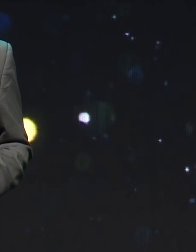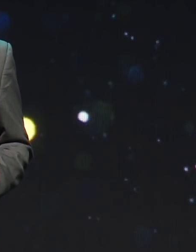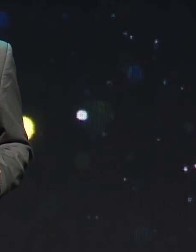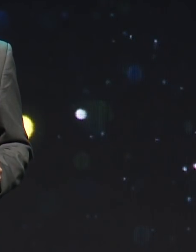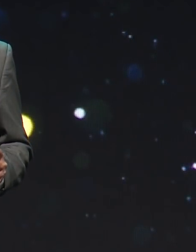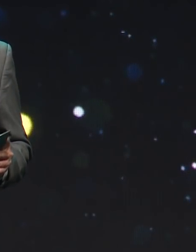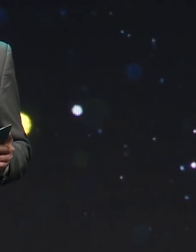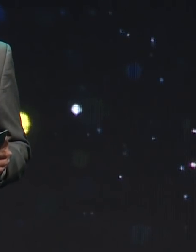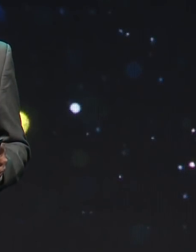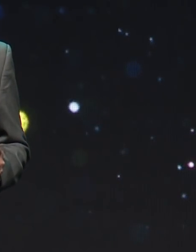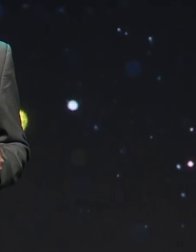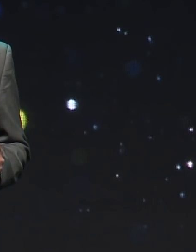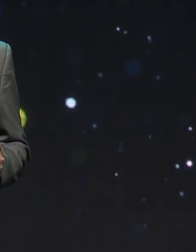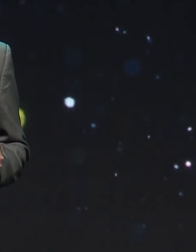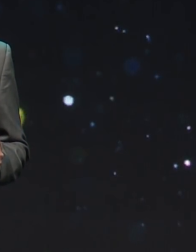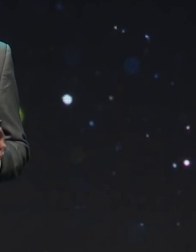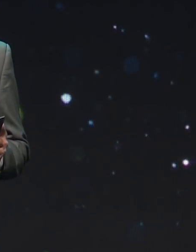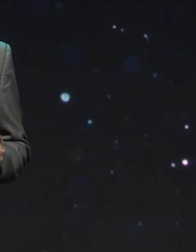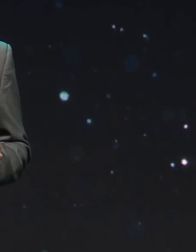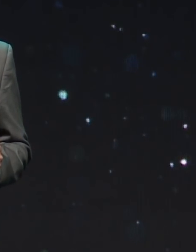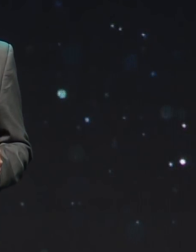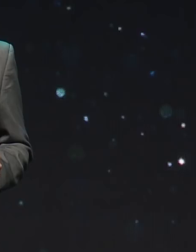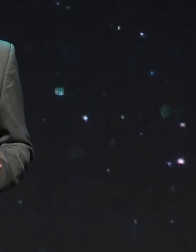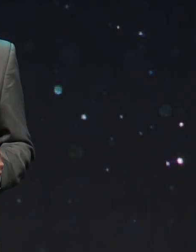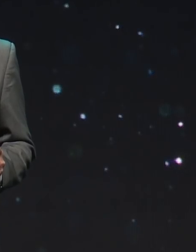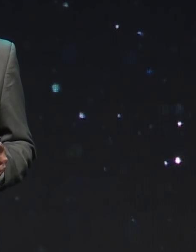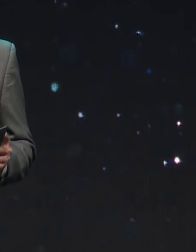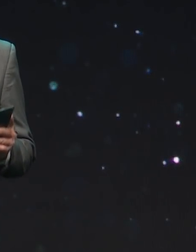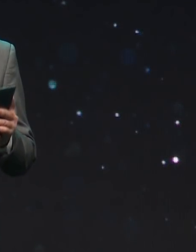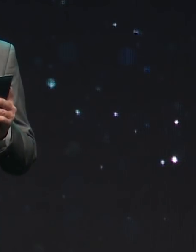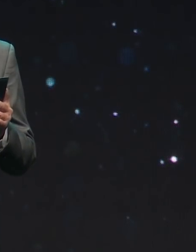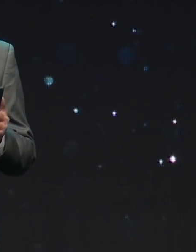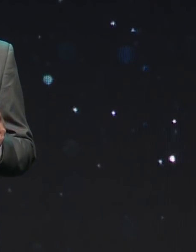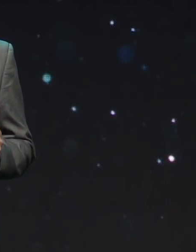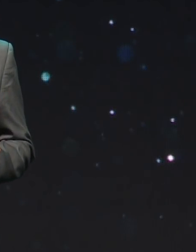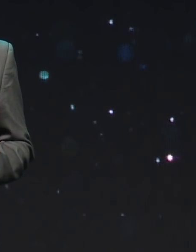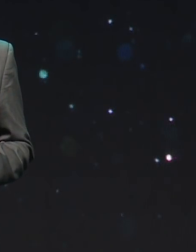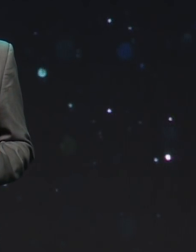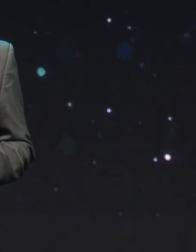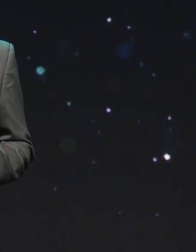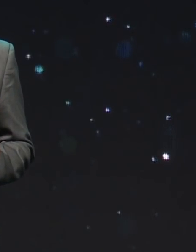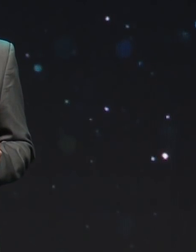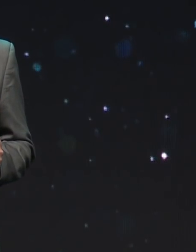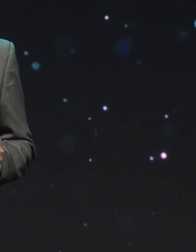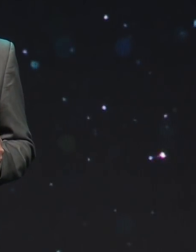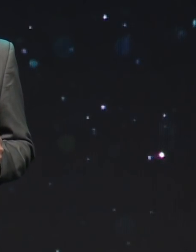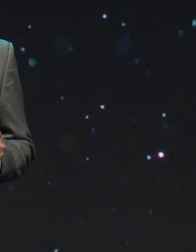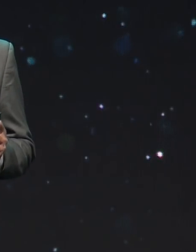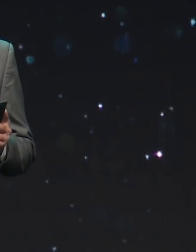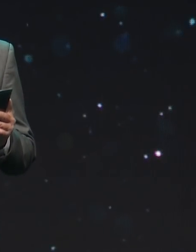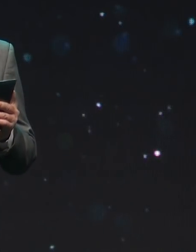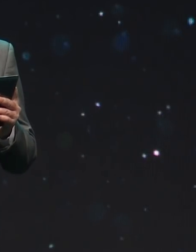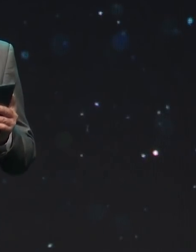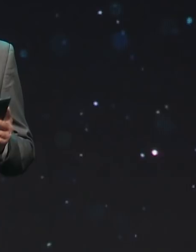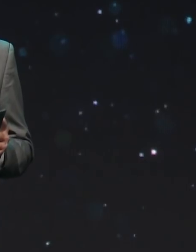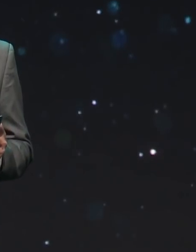kami Tuhan, bahwa hidup kami menjadi semakin dekat dengan Engkau. Terus berada di dalam pelukan-Mu Tuhan, supaya